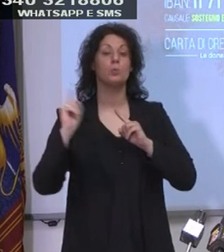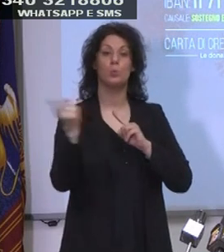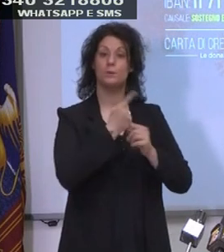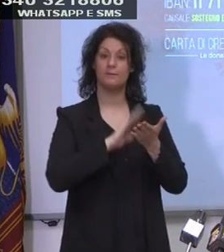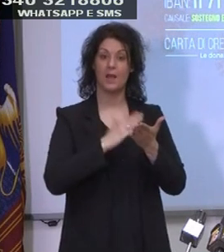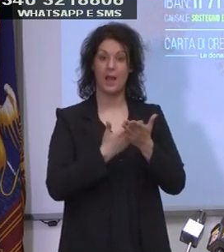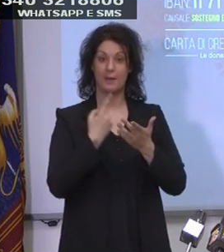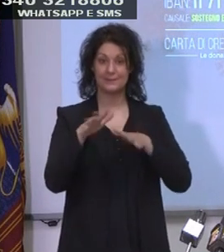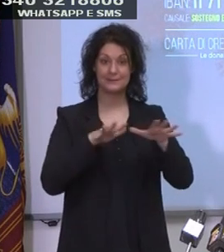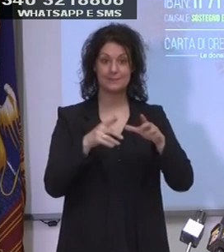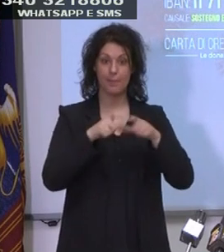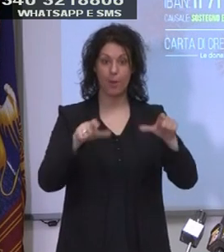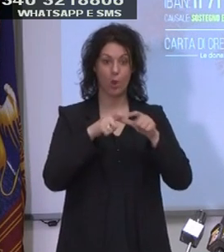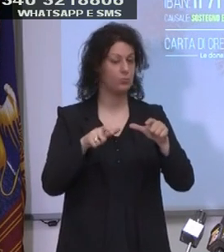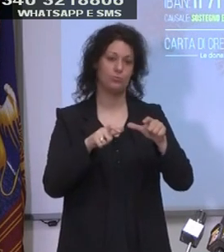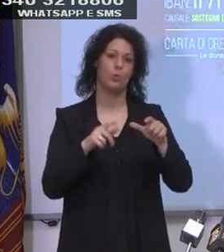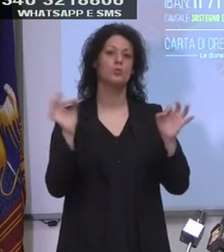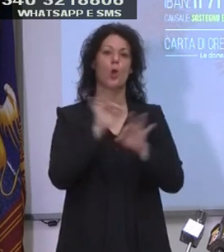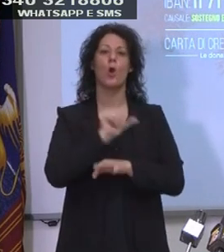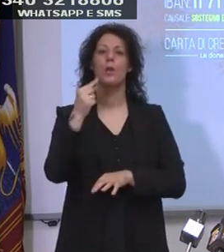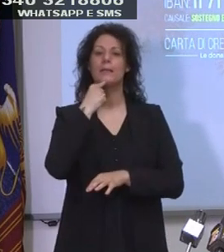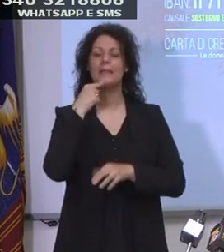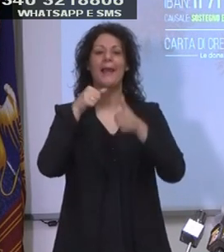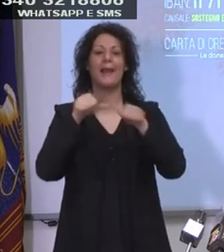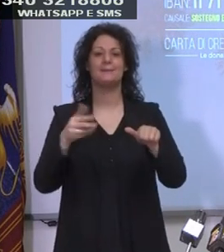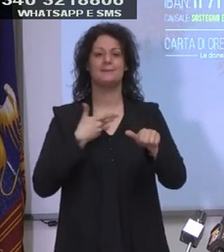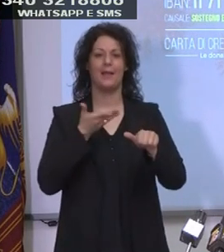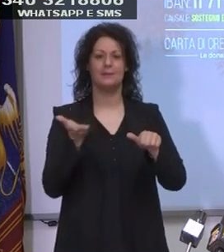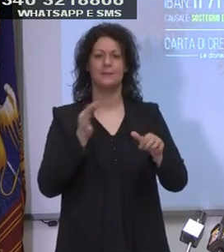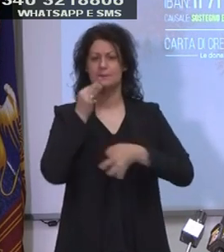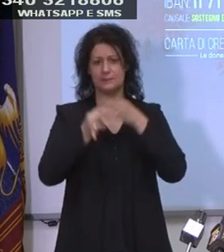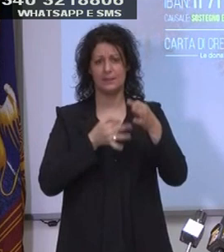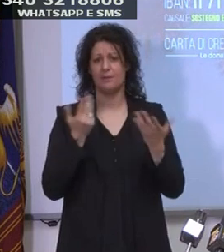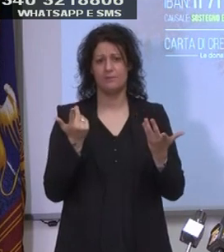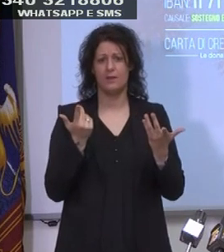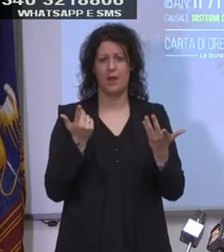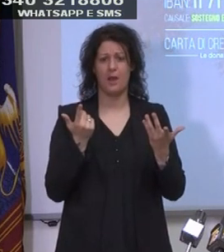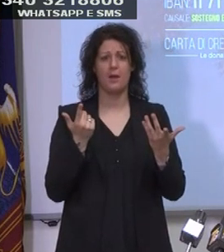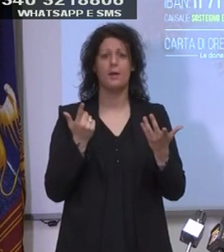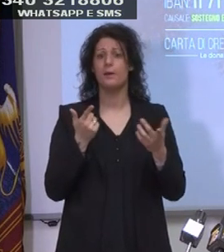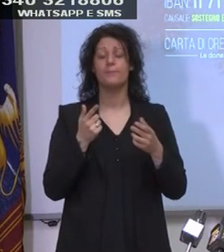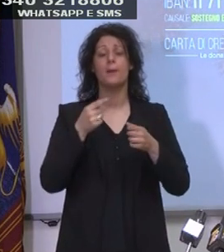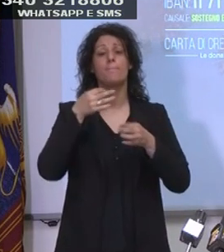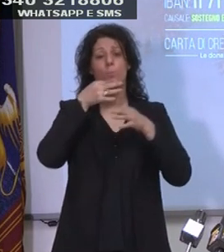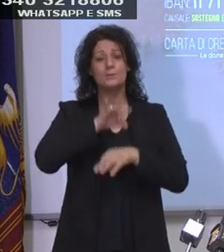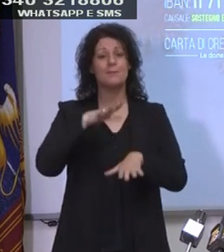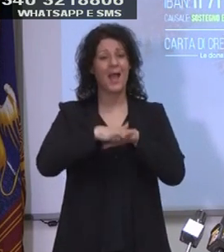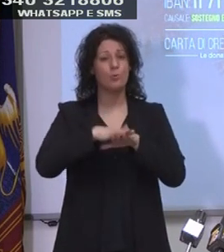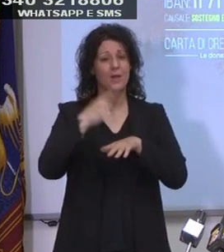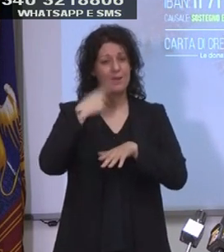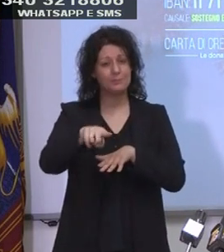vuol dire che si restringerà il parterre di applicazione, cioè l'ambito di applicazione, per